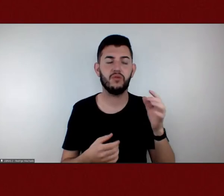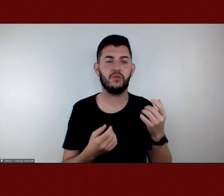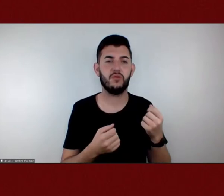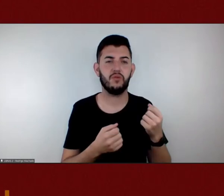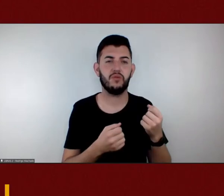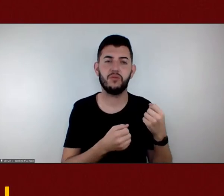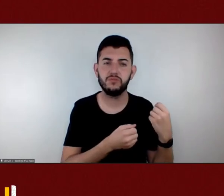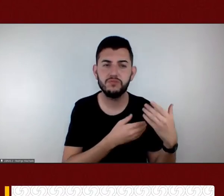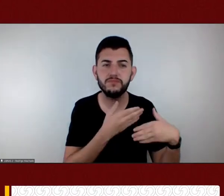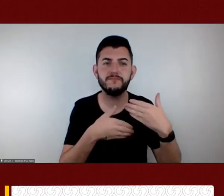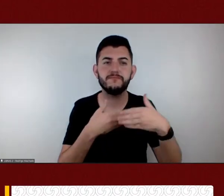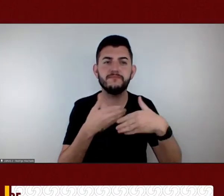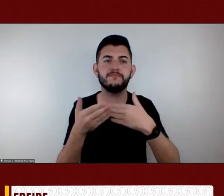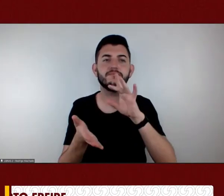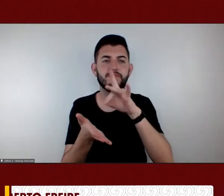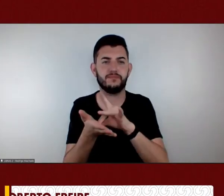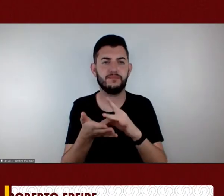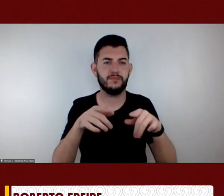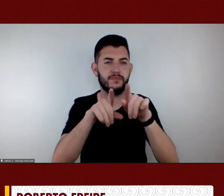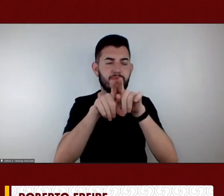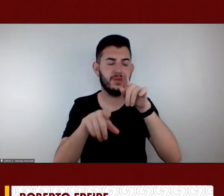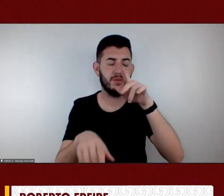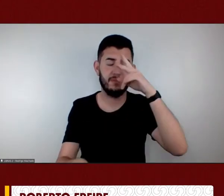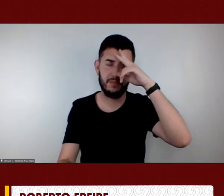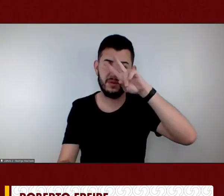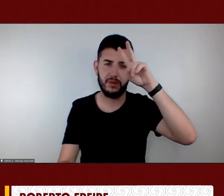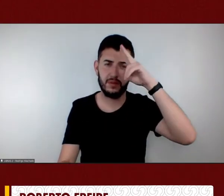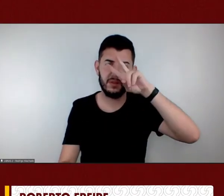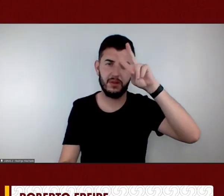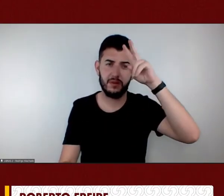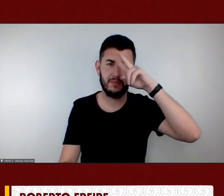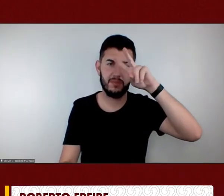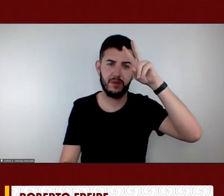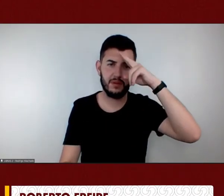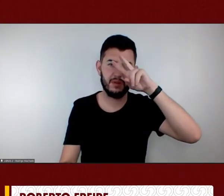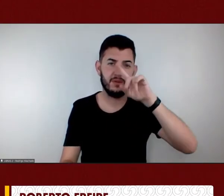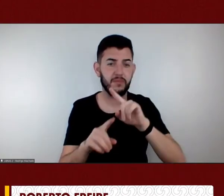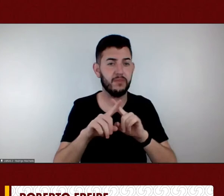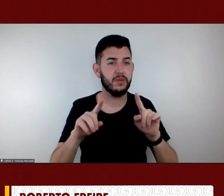É de lembranças também. E o seminário